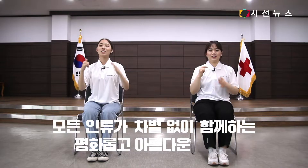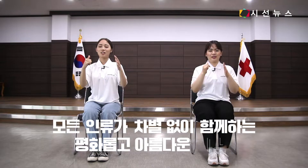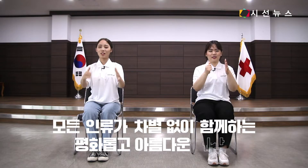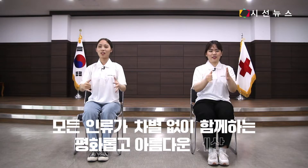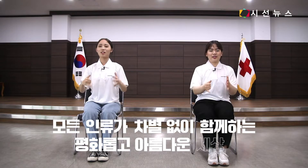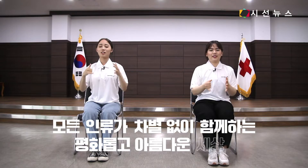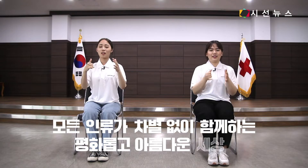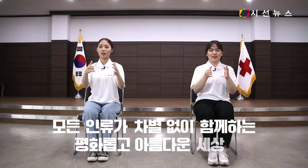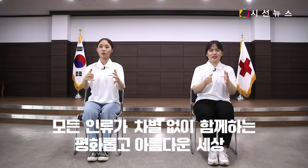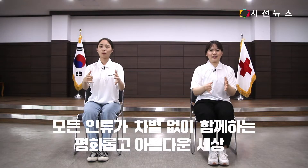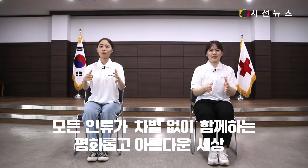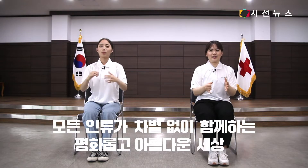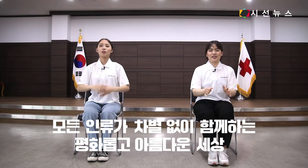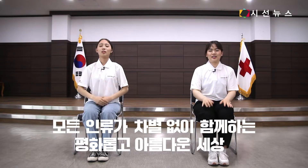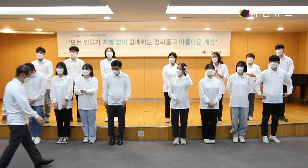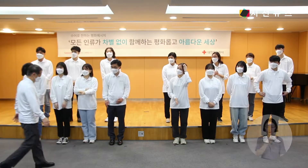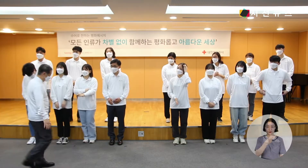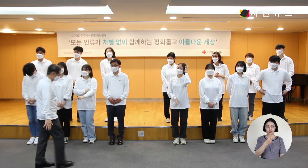아름다운 세상.